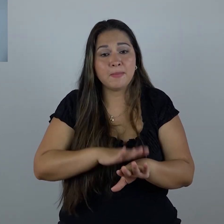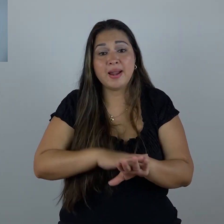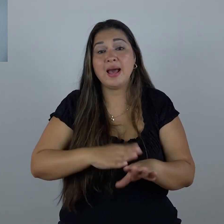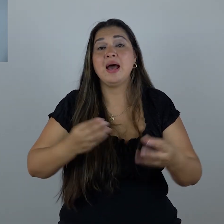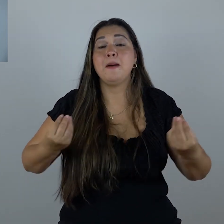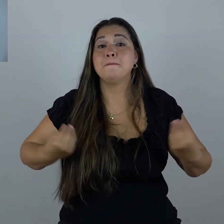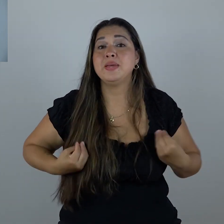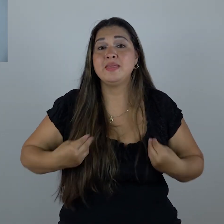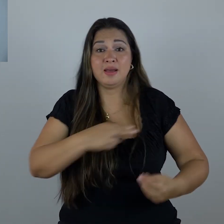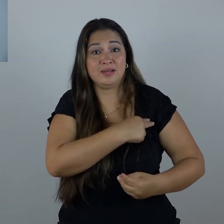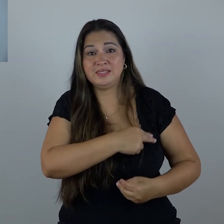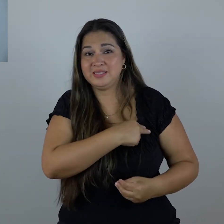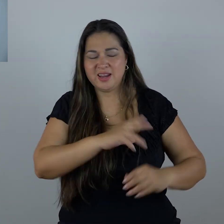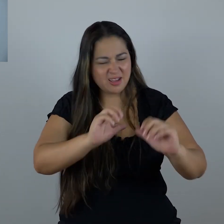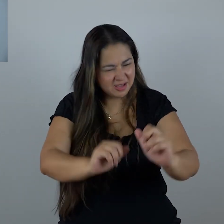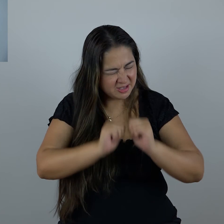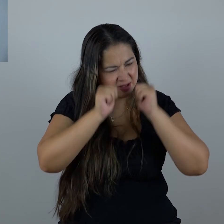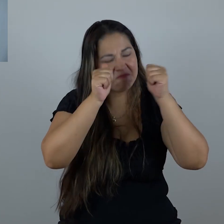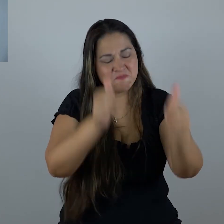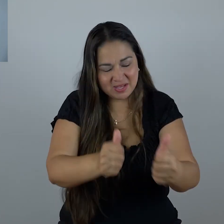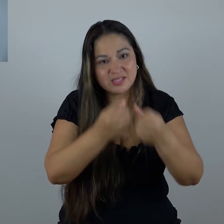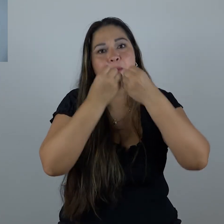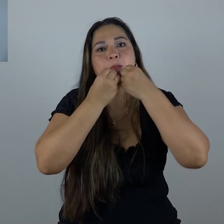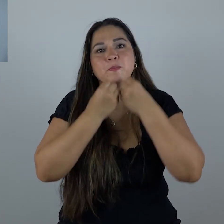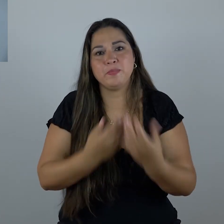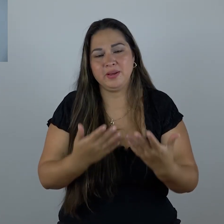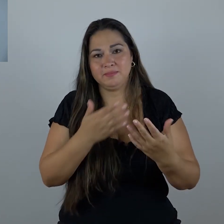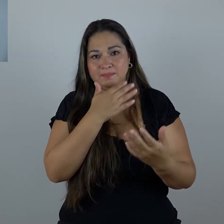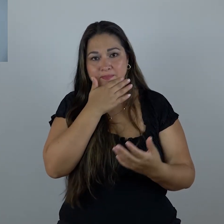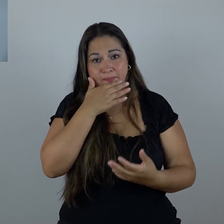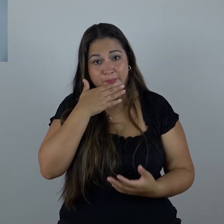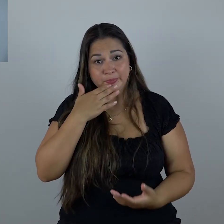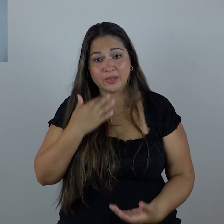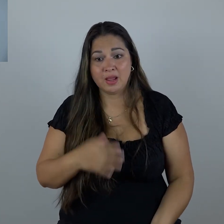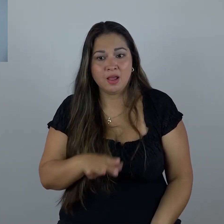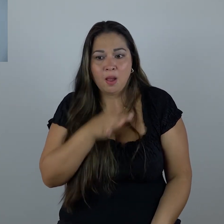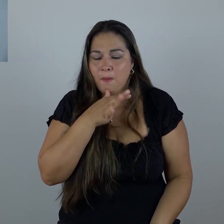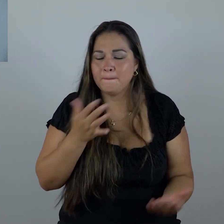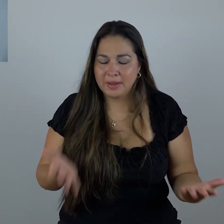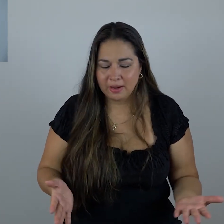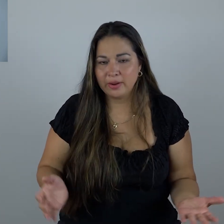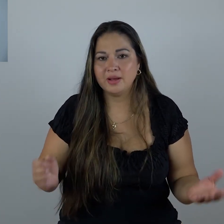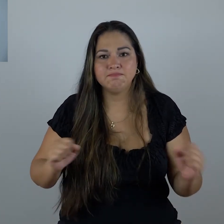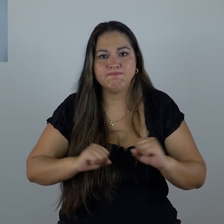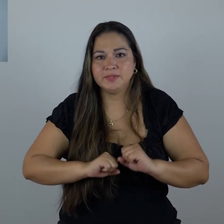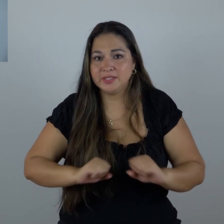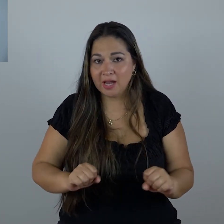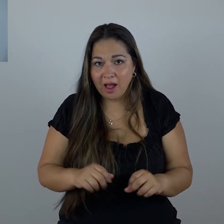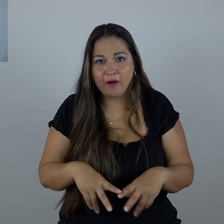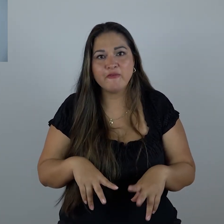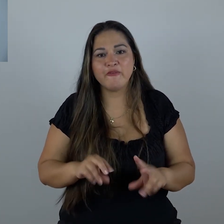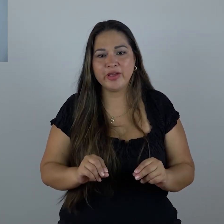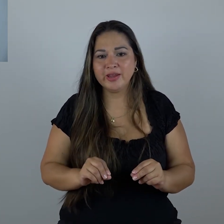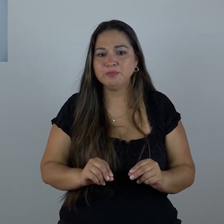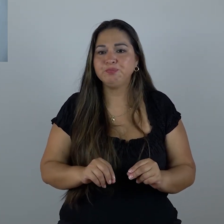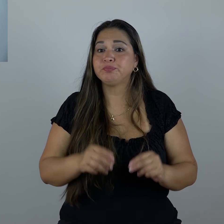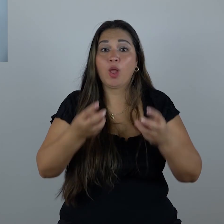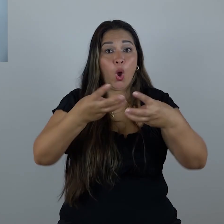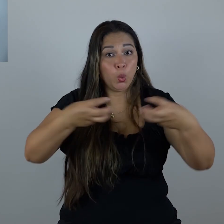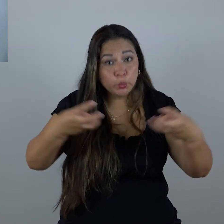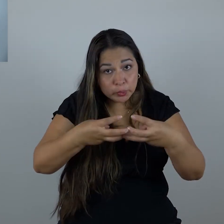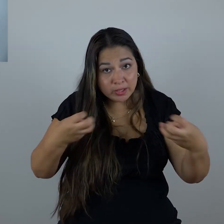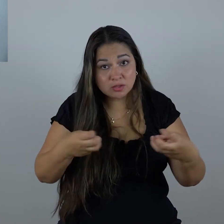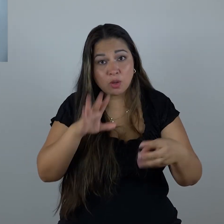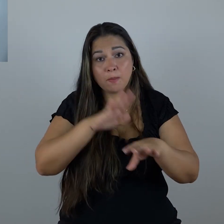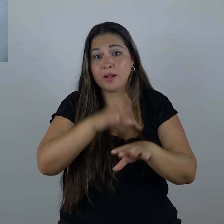tu vida cristiana. Así es que te dejo ya aquí para que lo puedas reflexionar todo, dejarte un